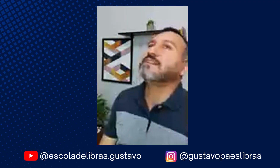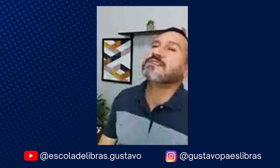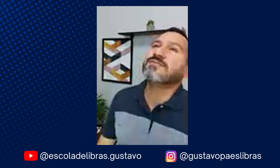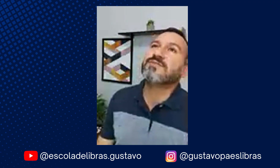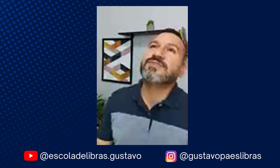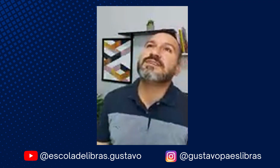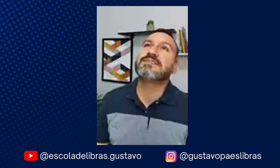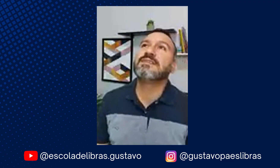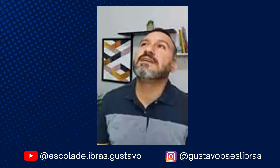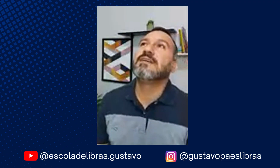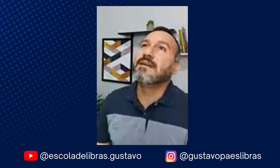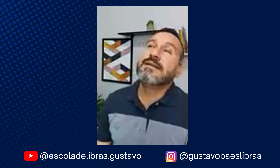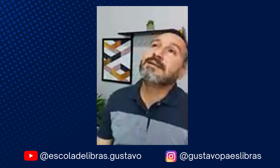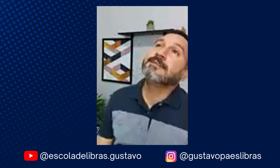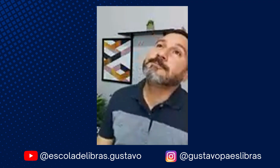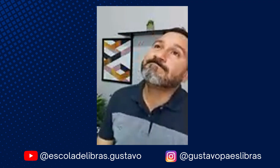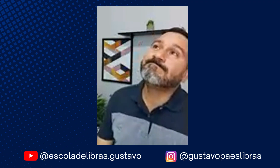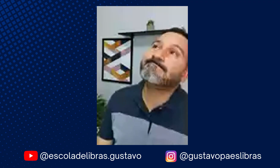várias orientações.